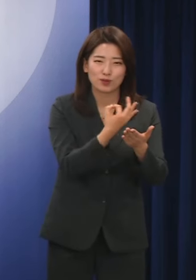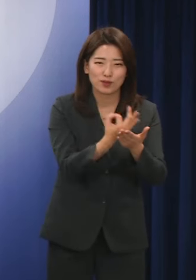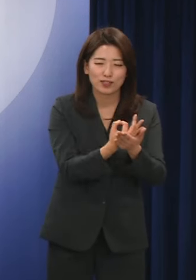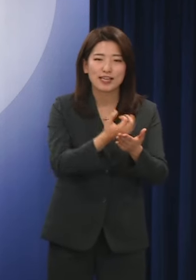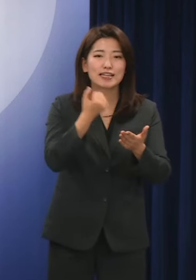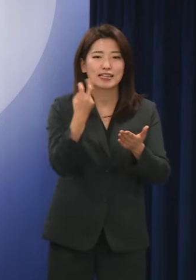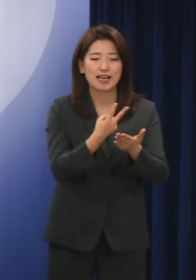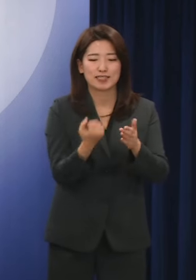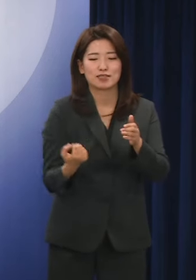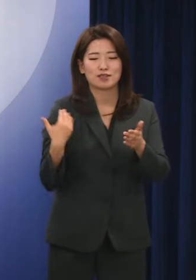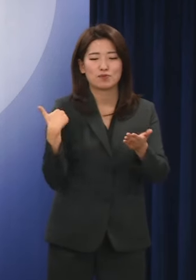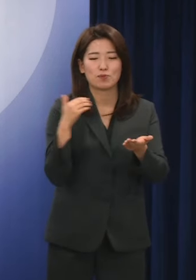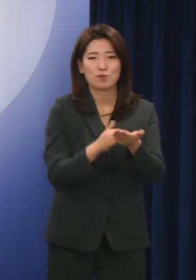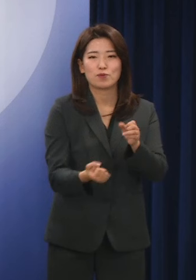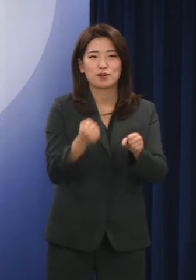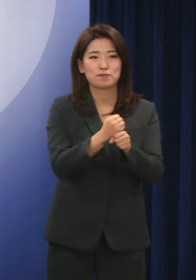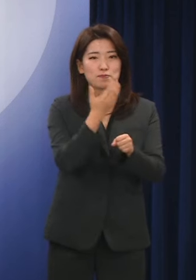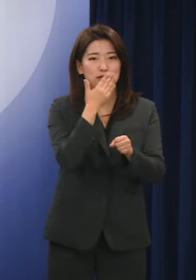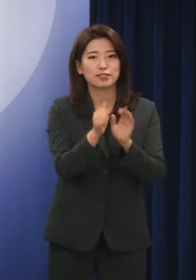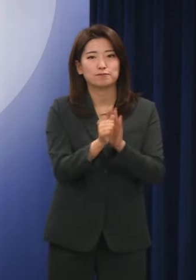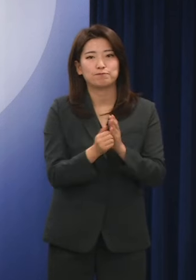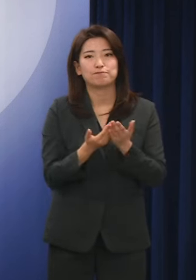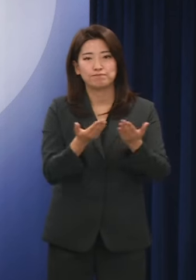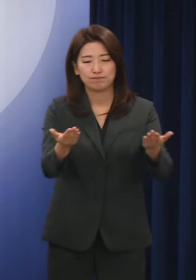조기 복귀하실 수 있도록 하였습니다.